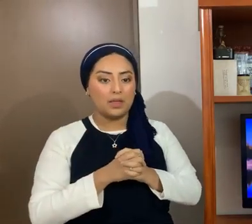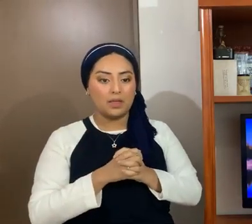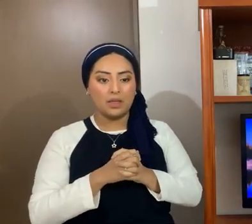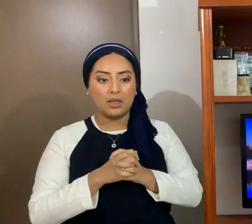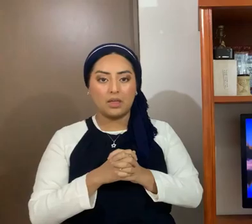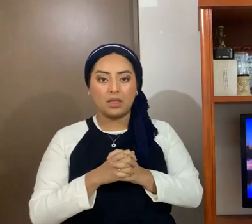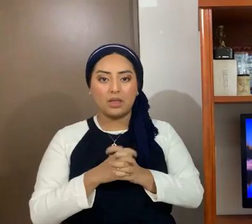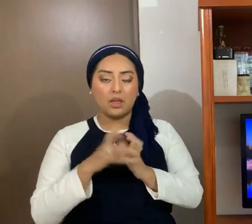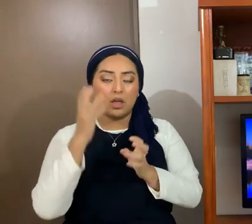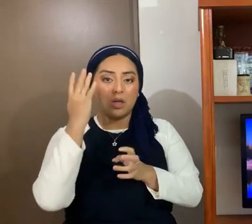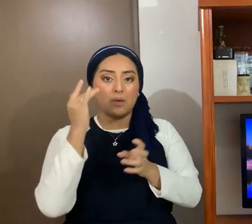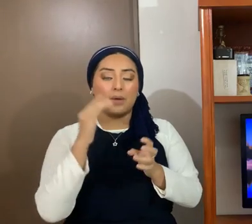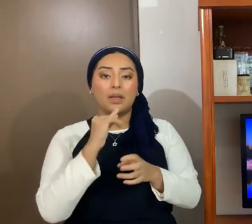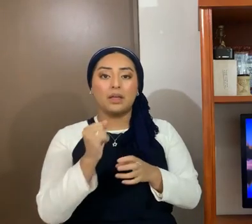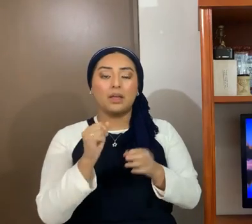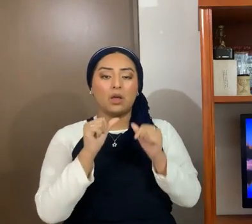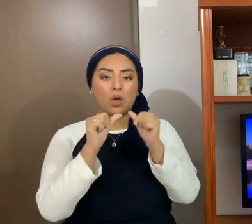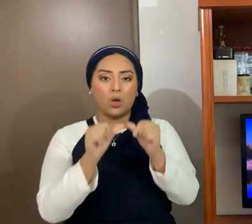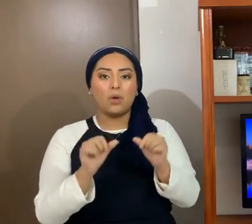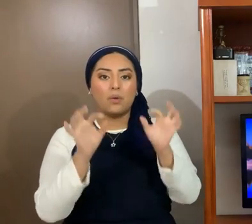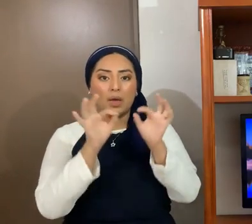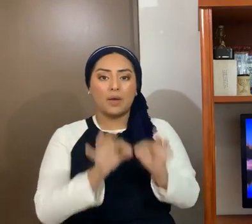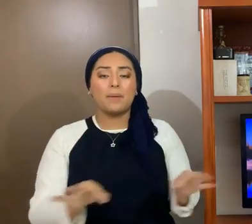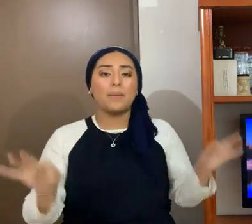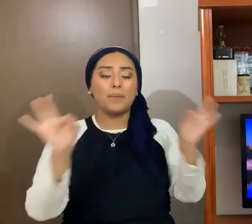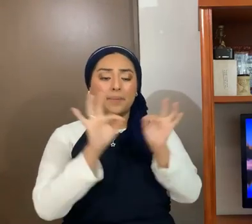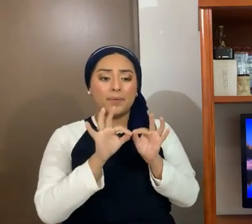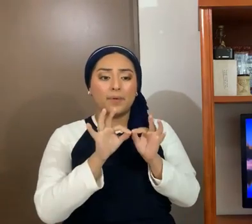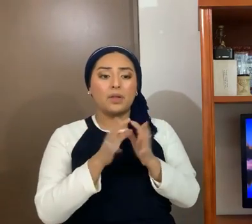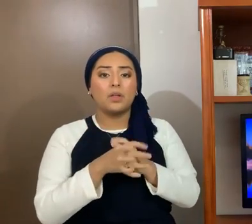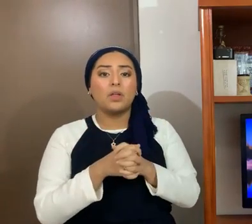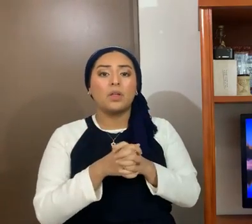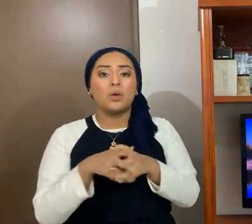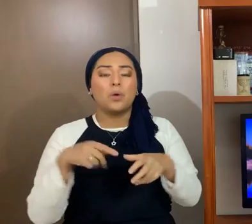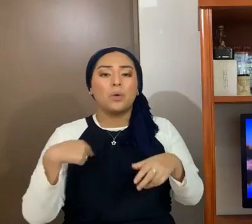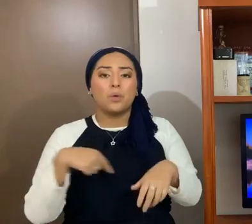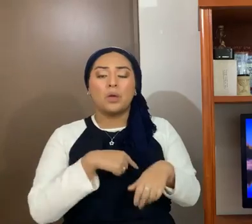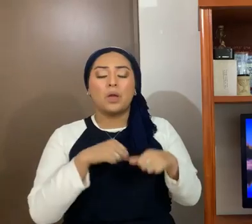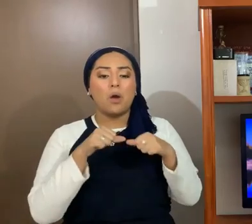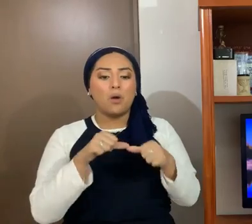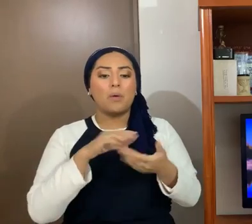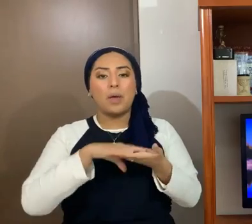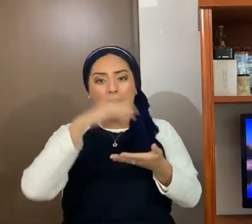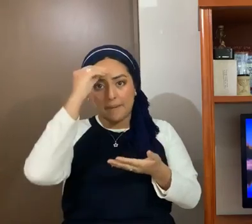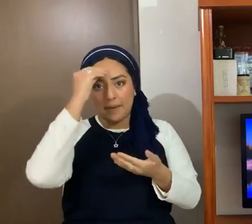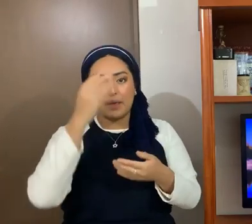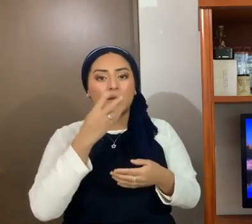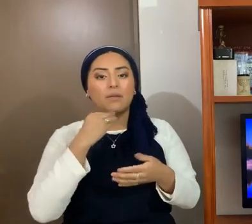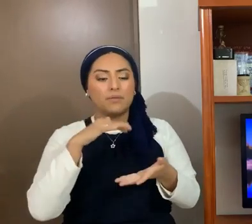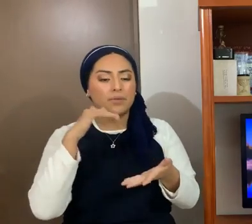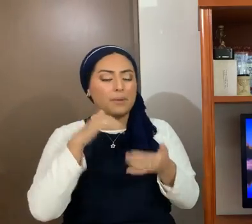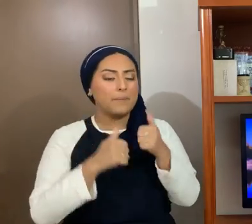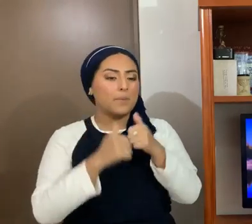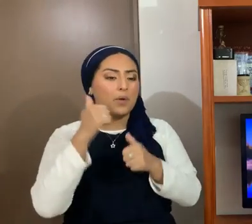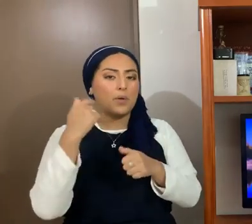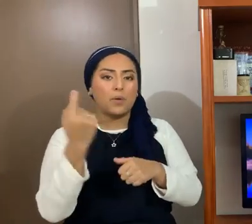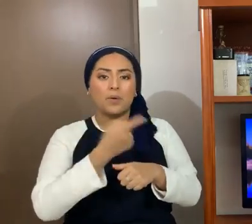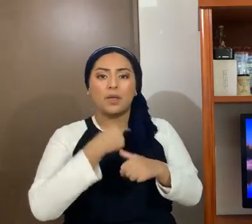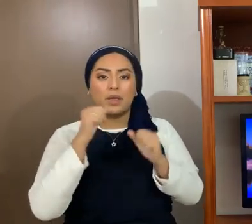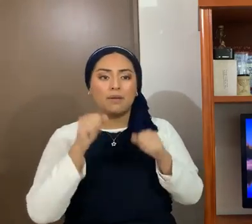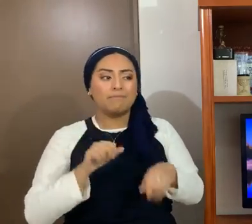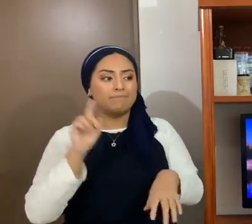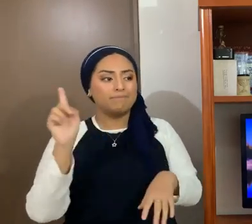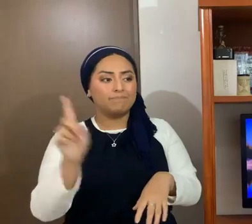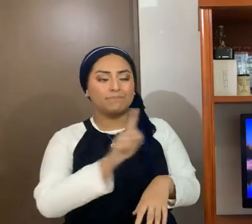Vayakel. Por eso es la importancia siempre que les decimos, amados Sahim, de seguir aprendiendo hebreo. Hay que estudiar lo más que se pueda, lo que